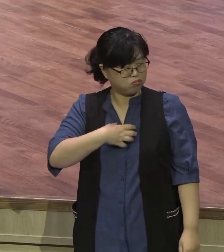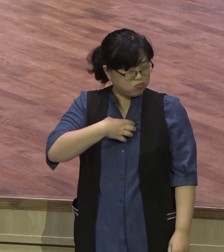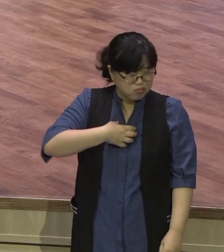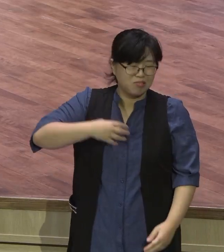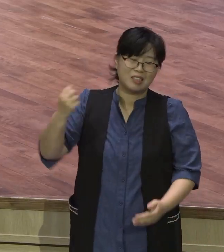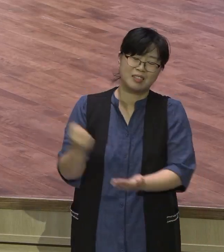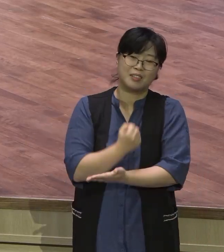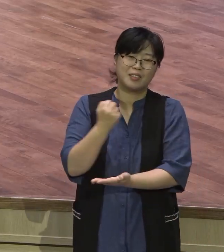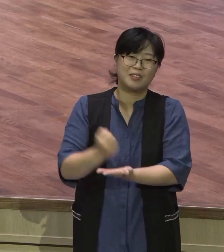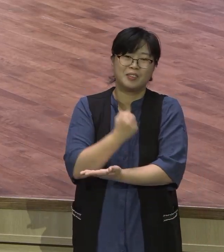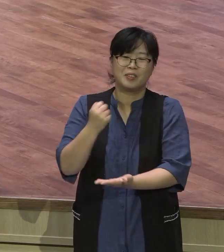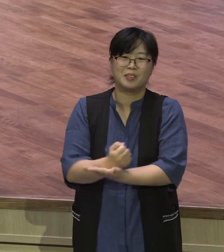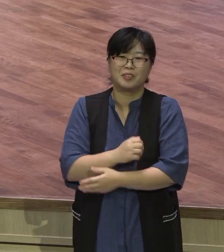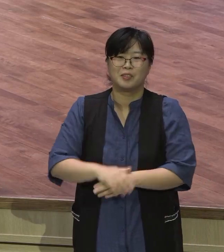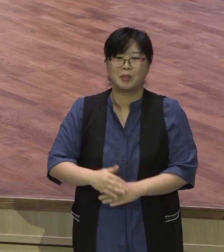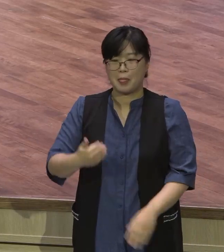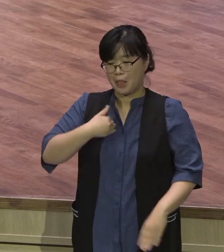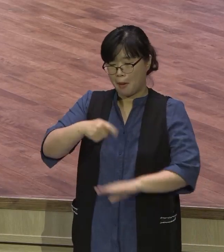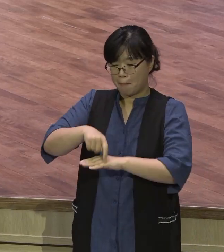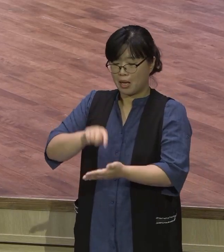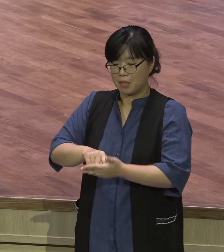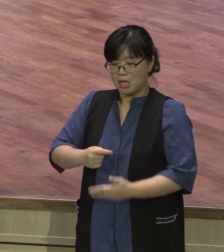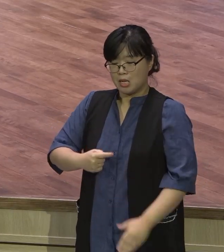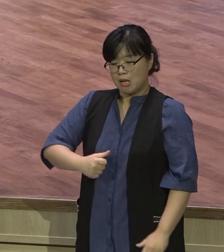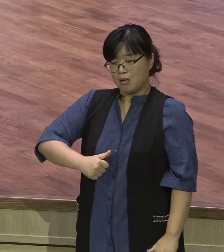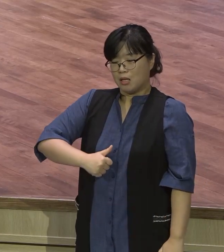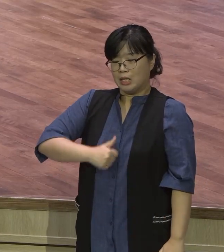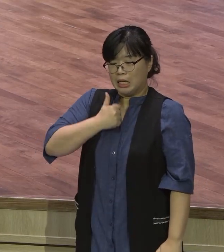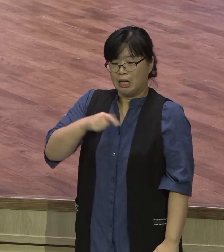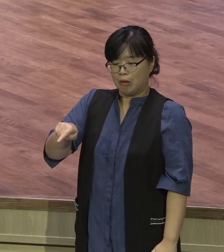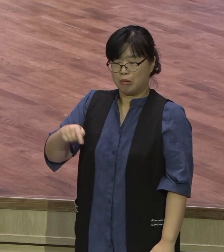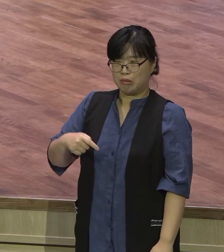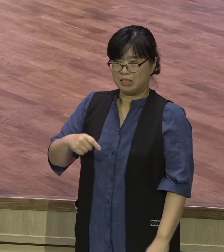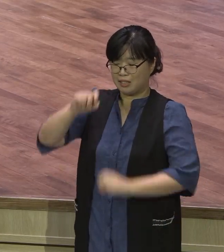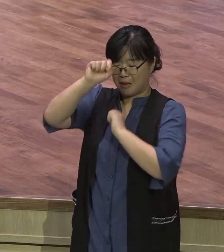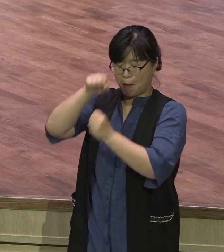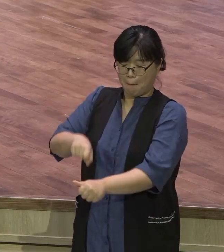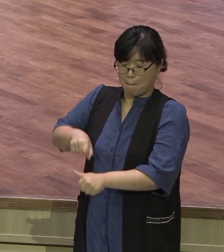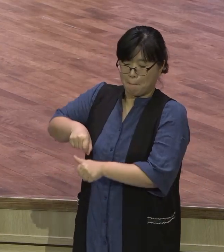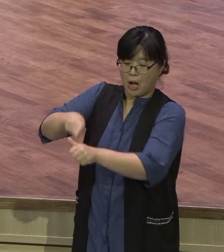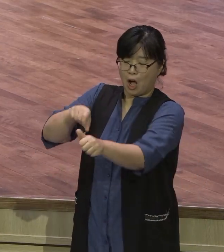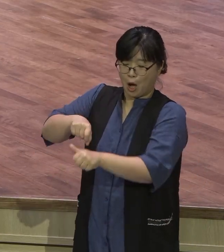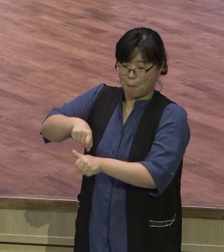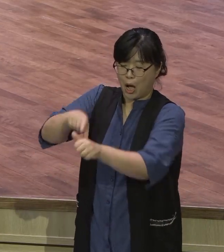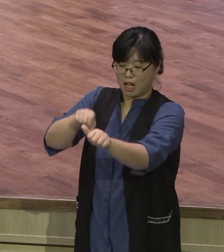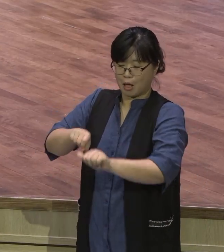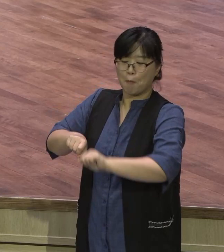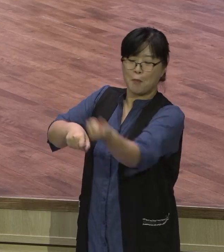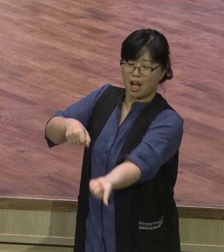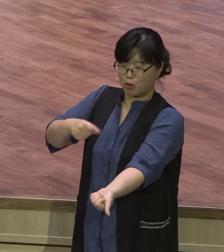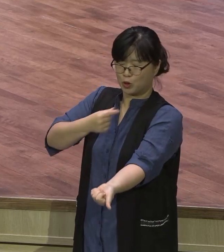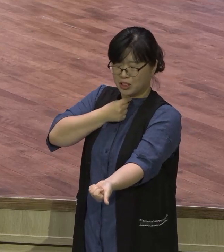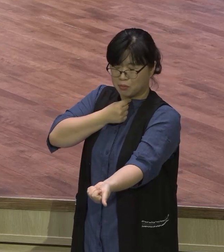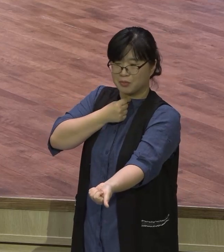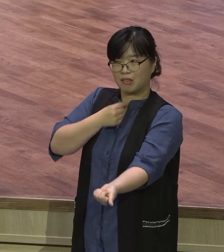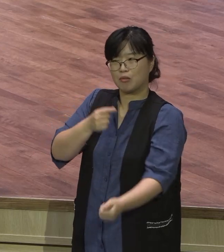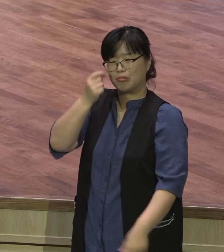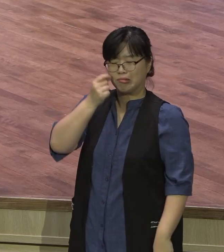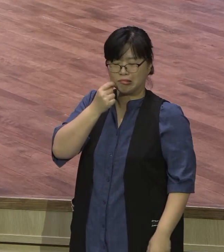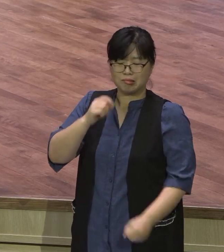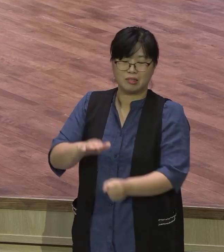막 그리 하고 싶은 마음이 막 꽉 차더라고 옛날에 태국 가수가 전부 다 저라고 했는데 아이고 불쌍한